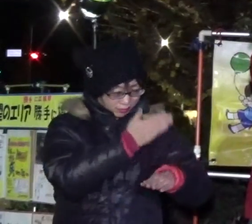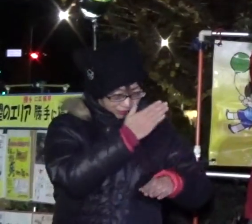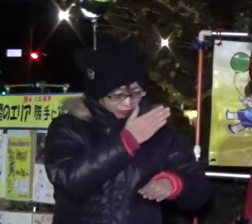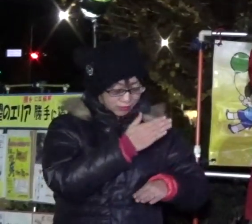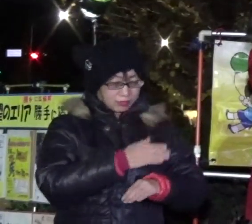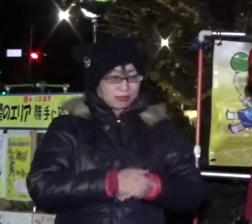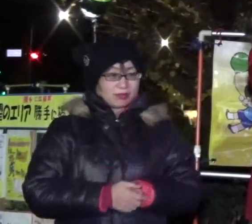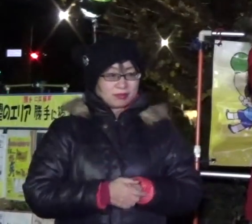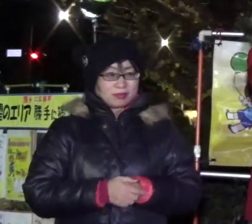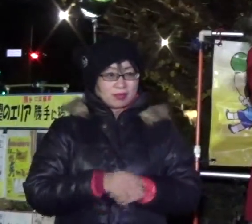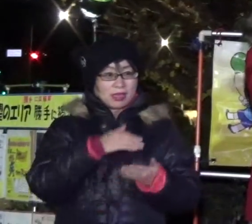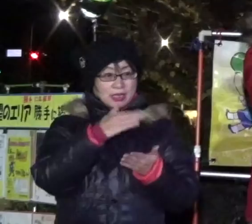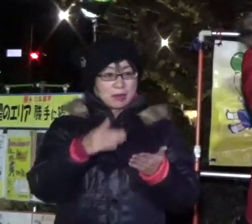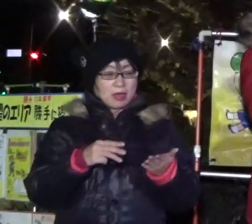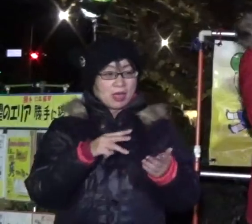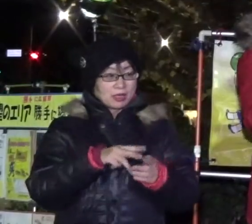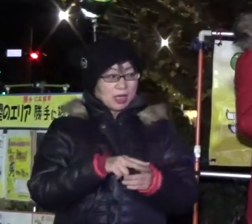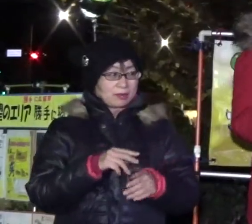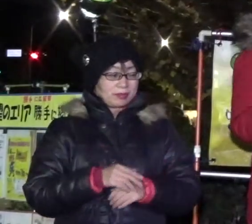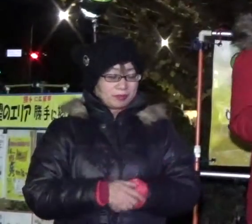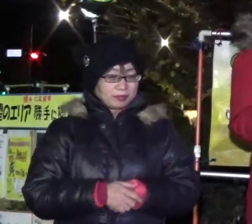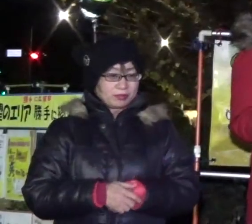。山田人参。